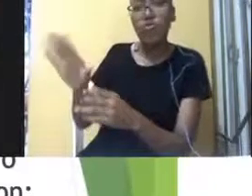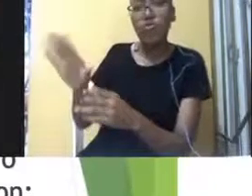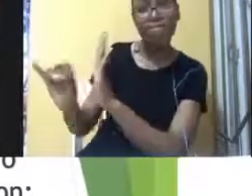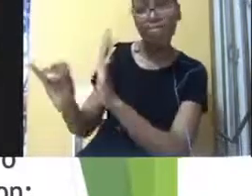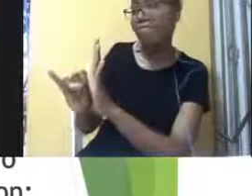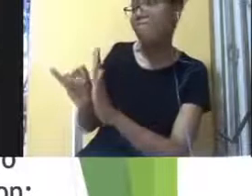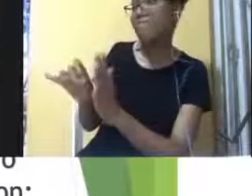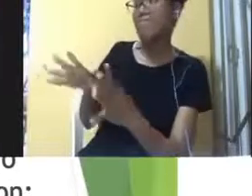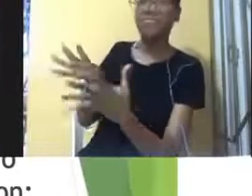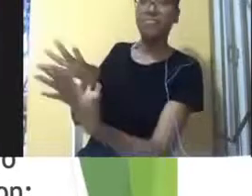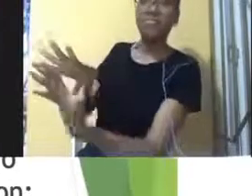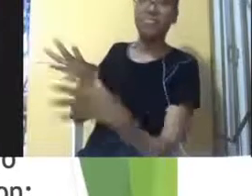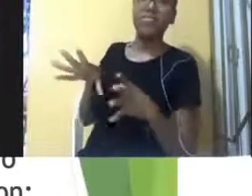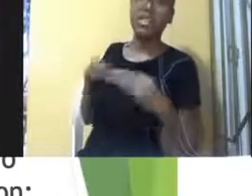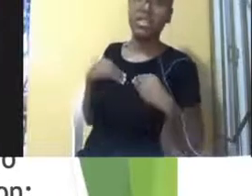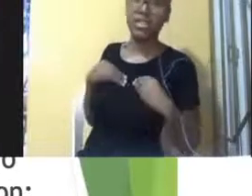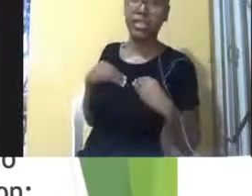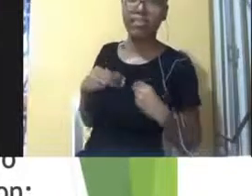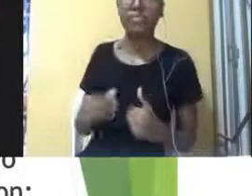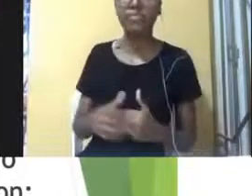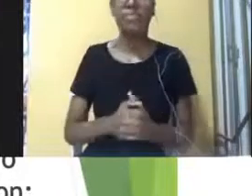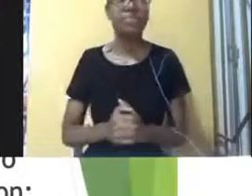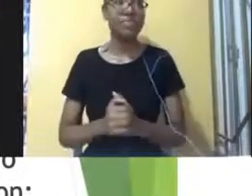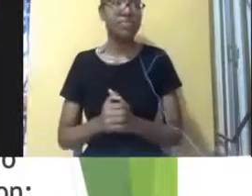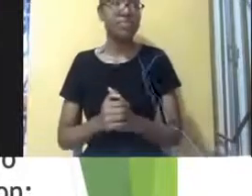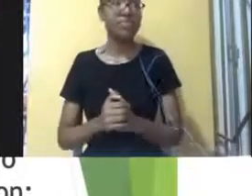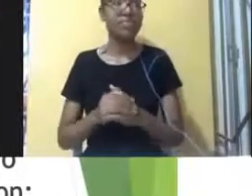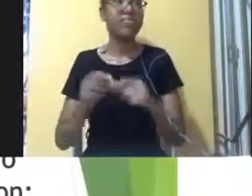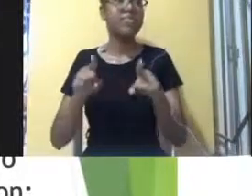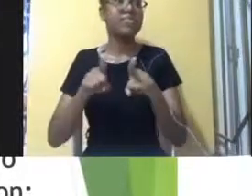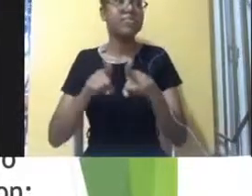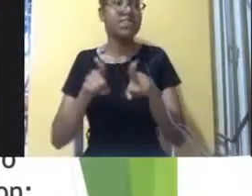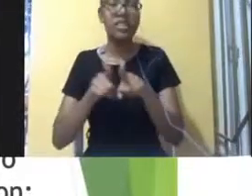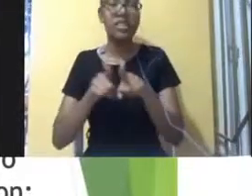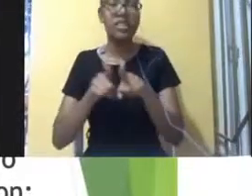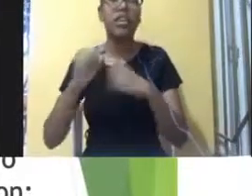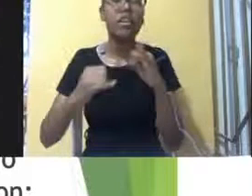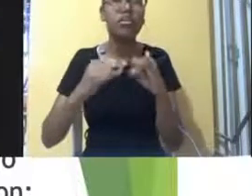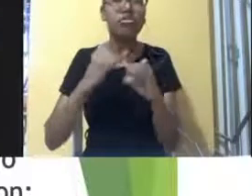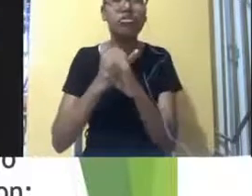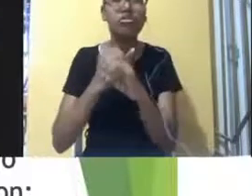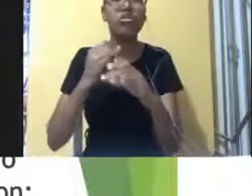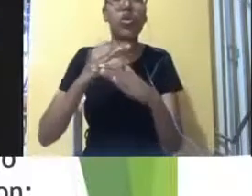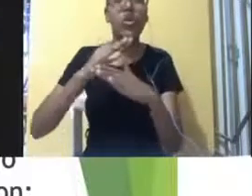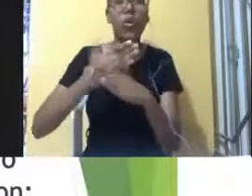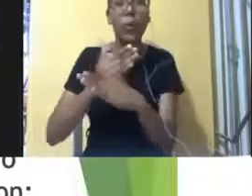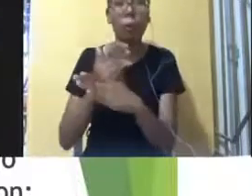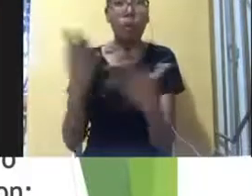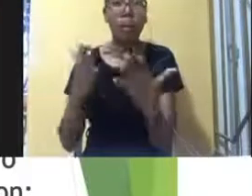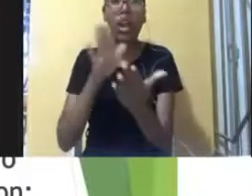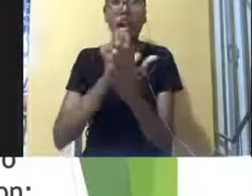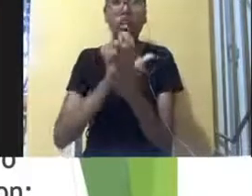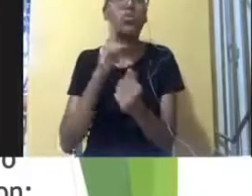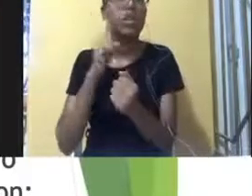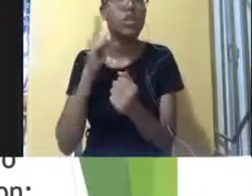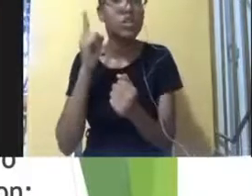vez. Las instituciones compartidas, bueno, están los clubes deportivos, están las escuelas de sordos, están las asociaciones